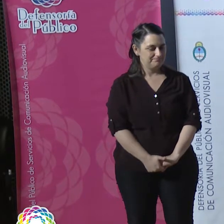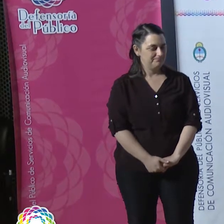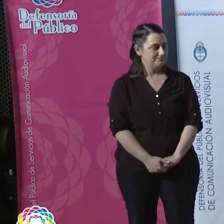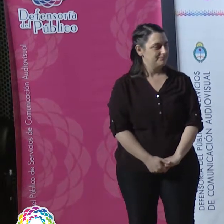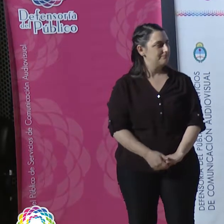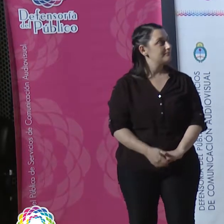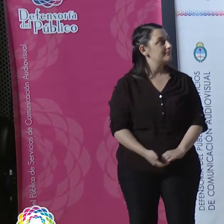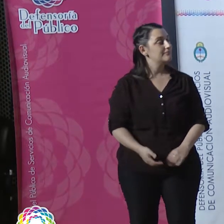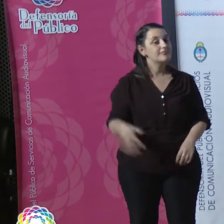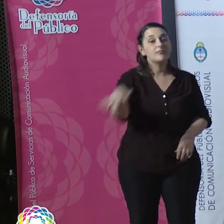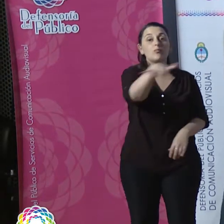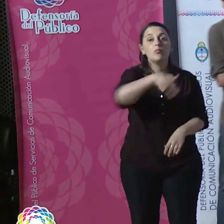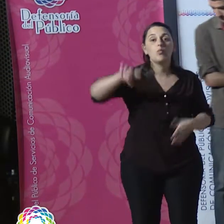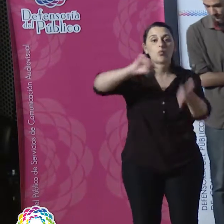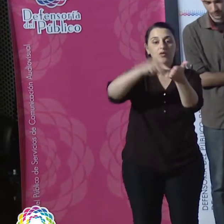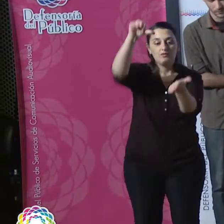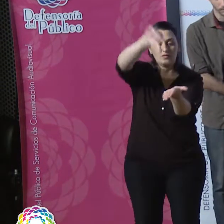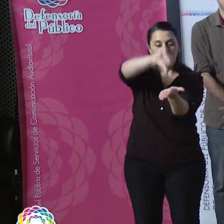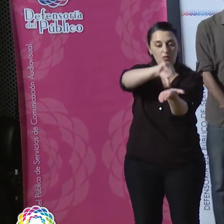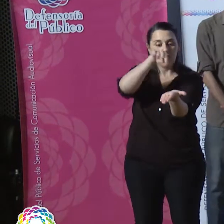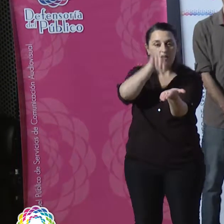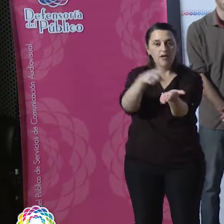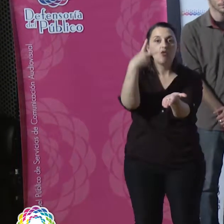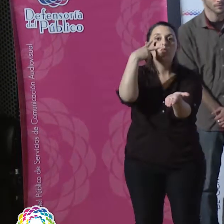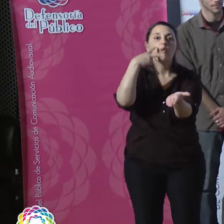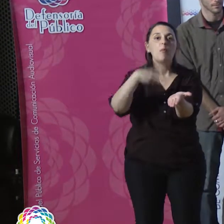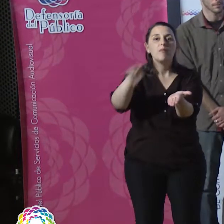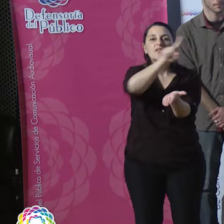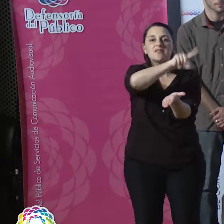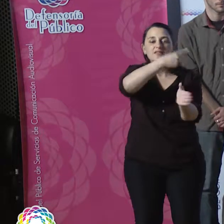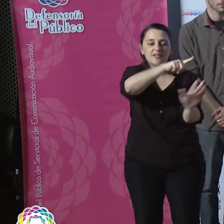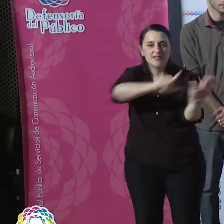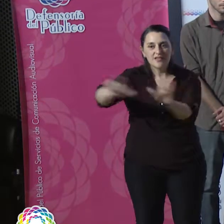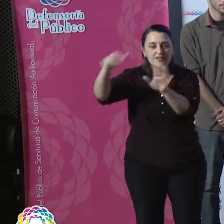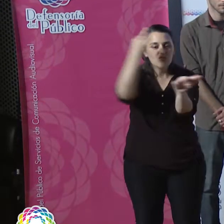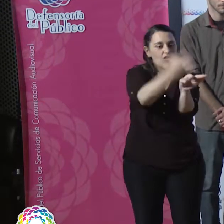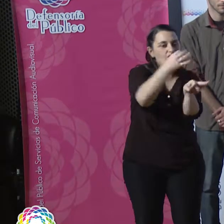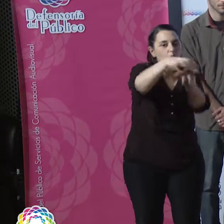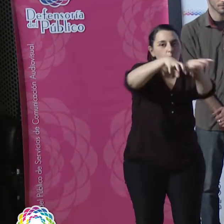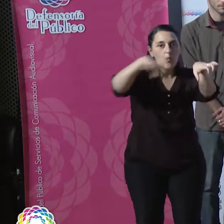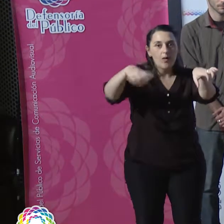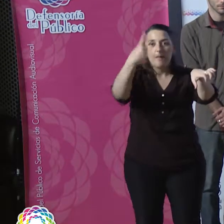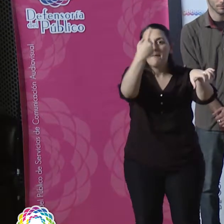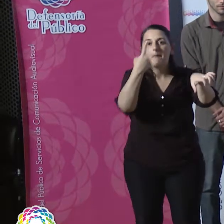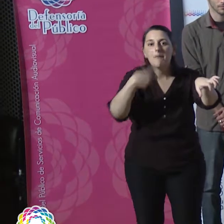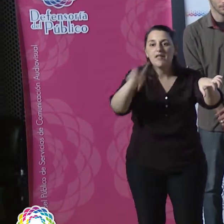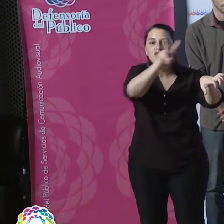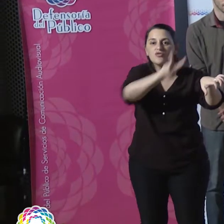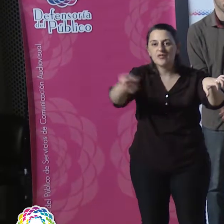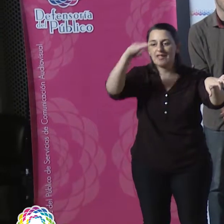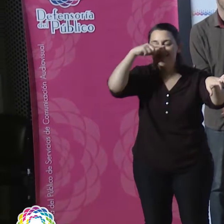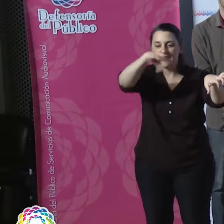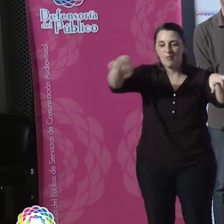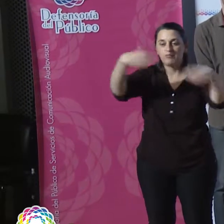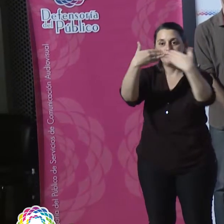en la ciudad autónoma de buenos aires existen dos mil setecientos cincuenta escuelas de las cuales mil 207 son públicas solo ocho